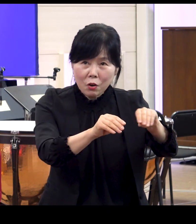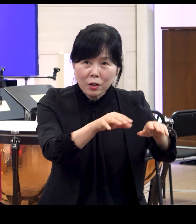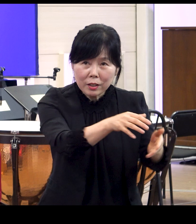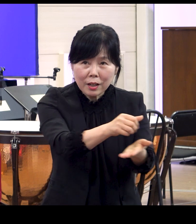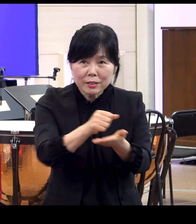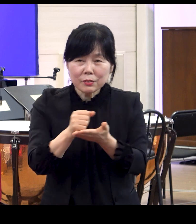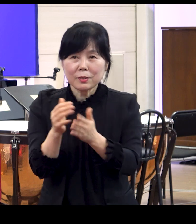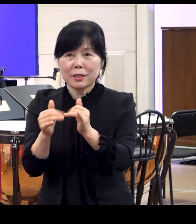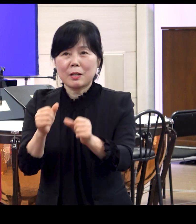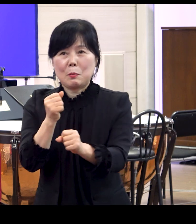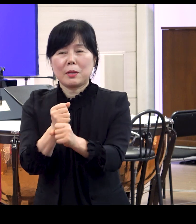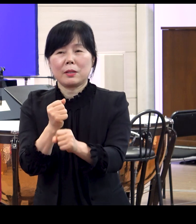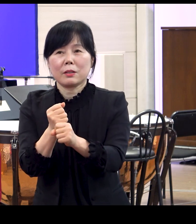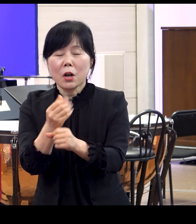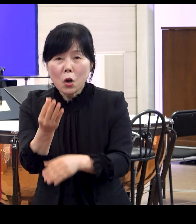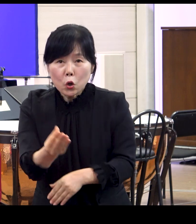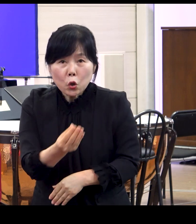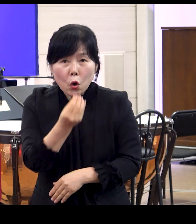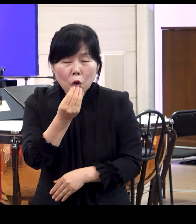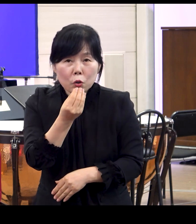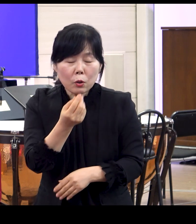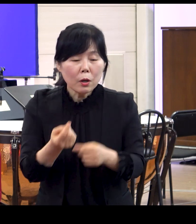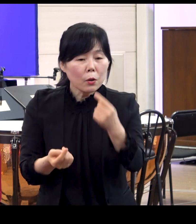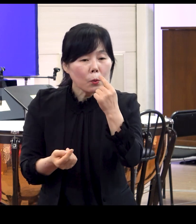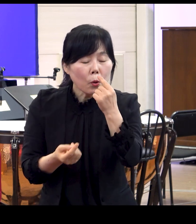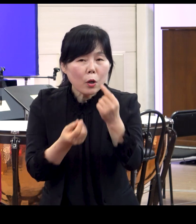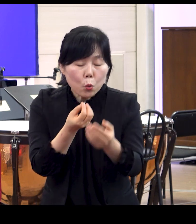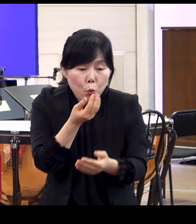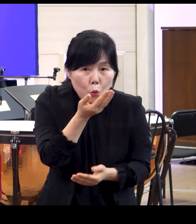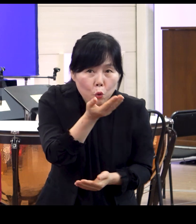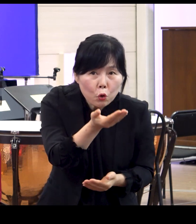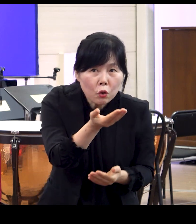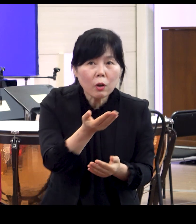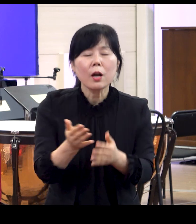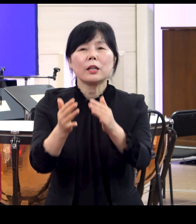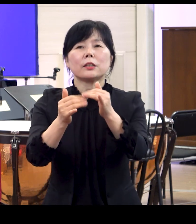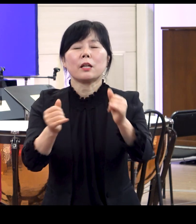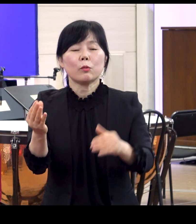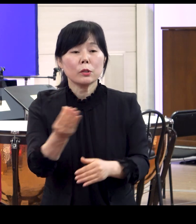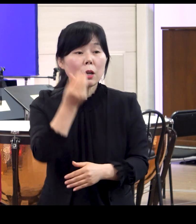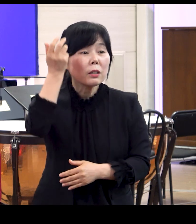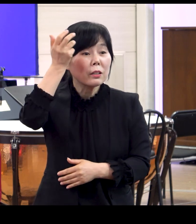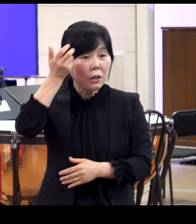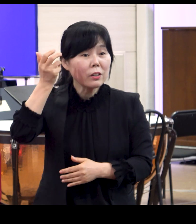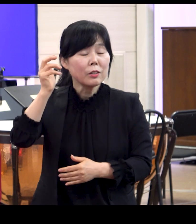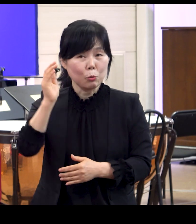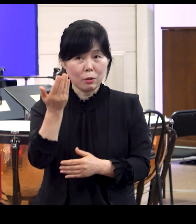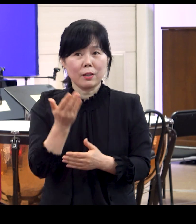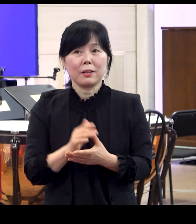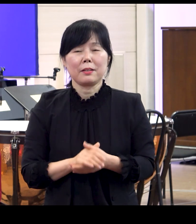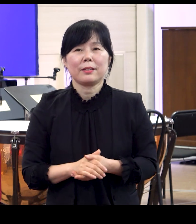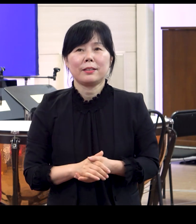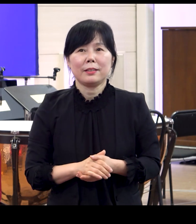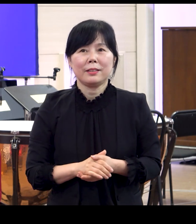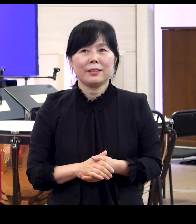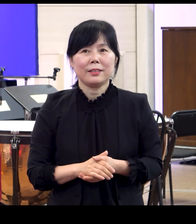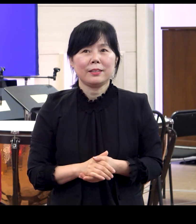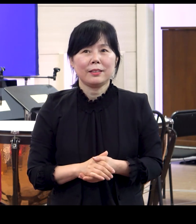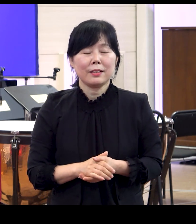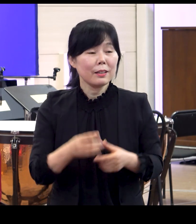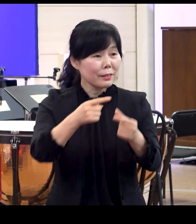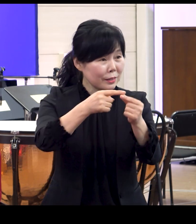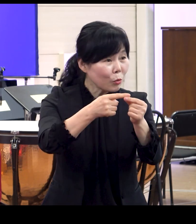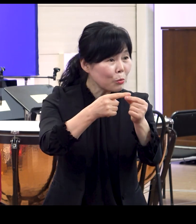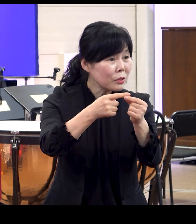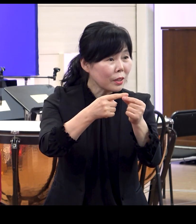땅의 흙으로 사람을 지으시고 생기를 그 코에 불어넣으시니 사람이 생명이 되니라. 자, 먼저